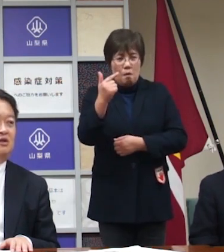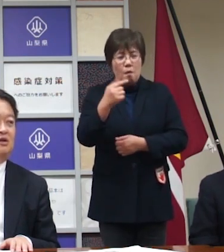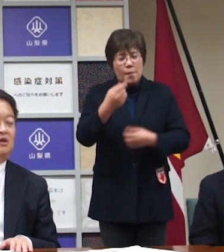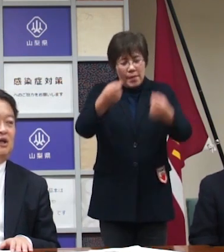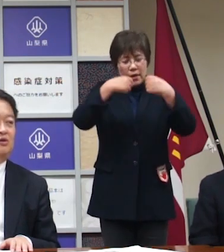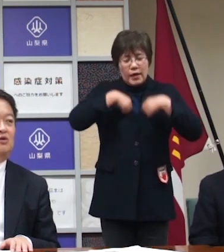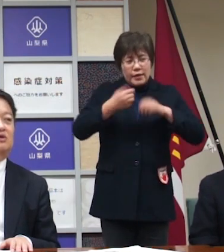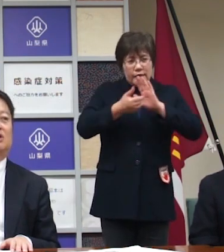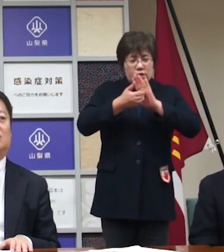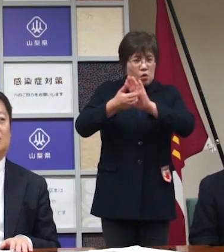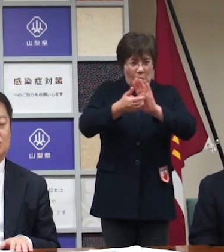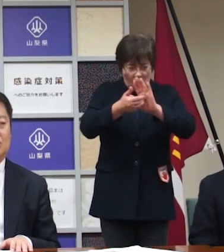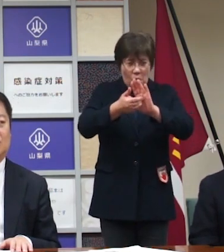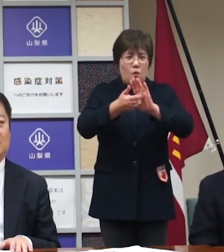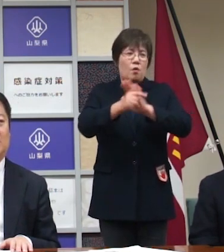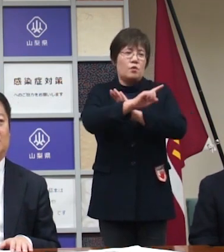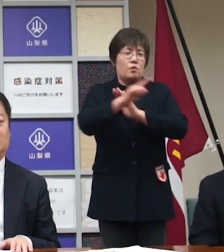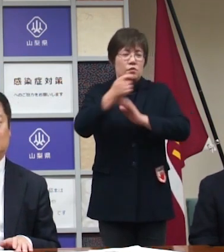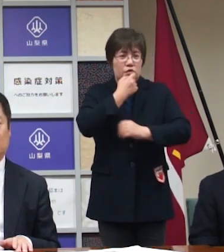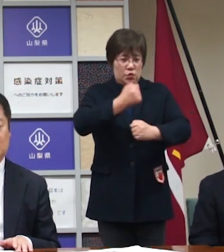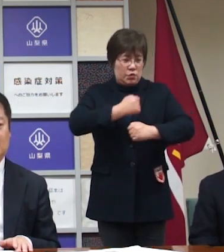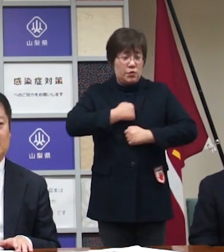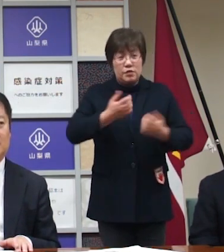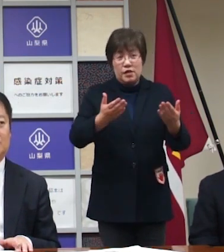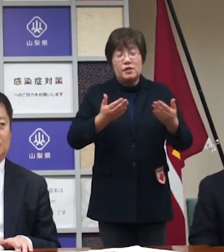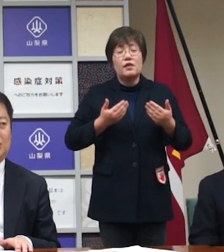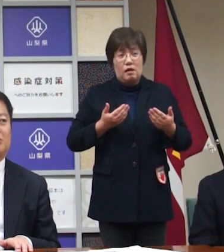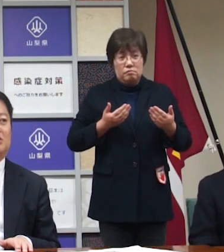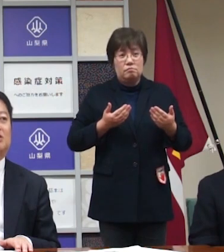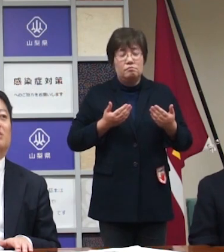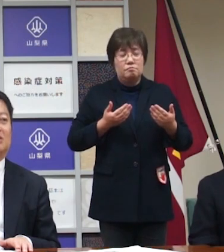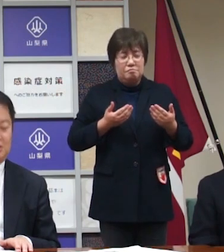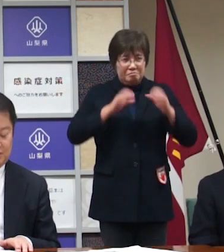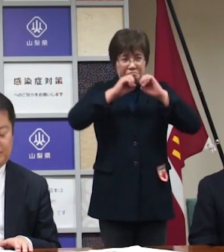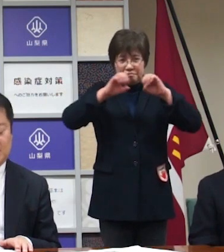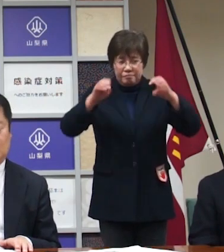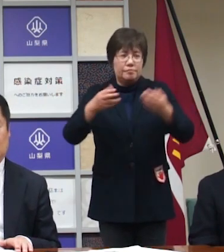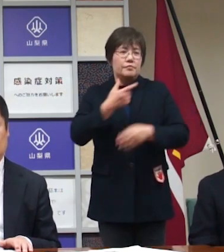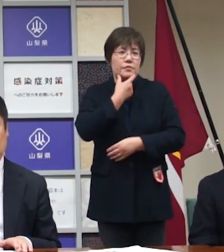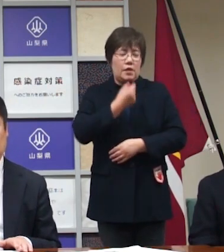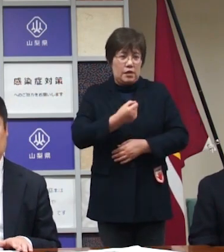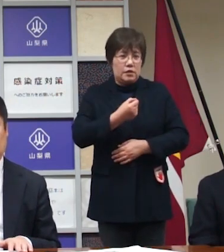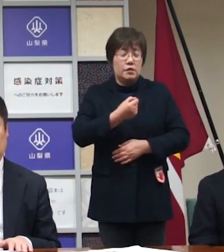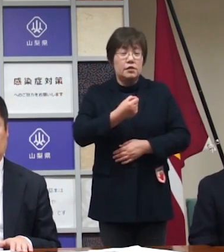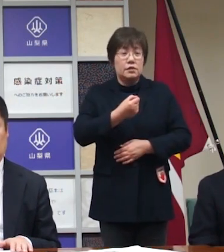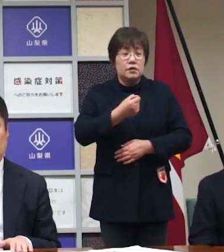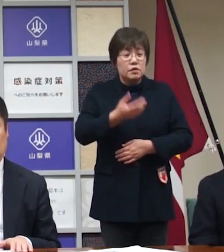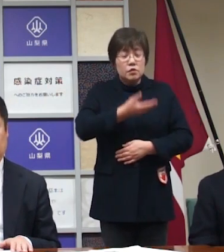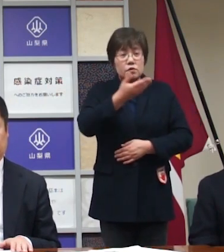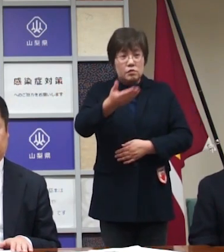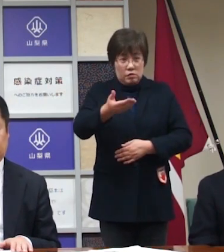策にぜひ気をつけていただくよう、進めるということがまず一番です。 でその上で、